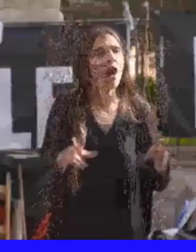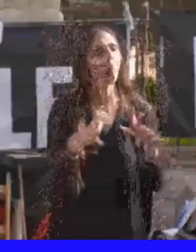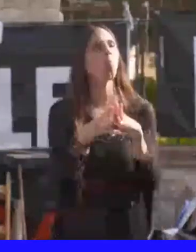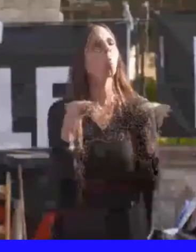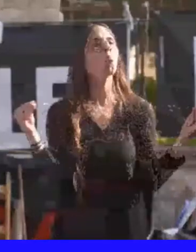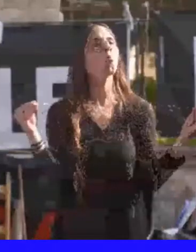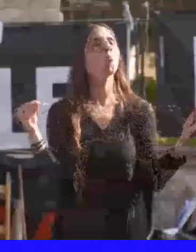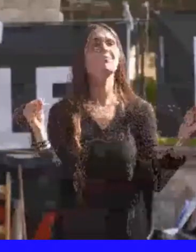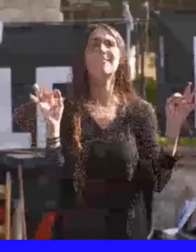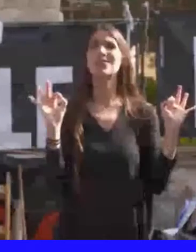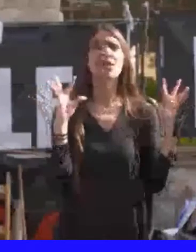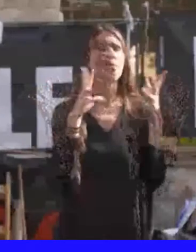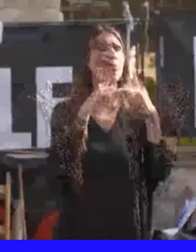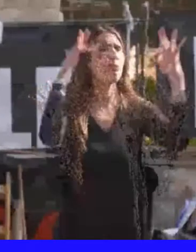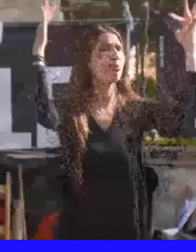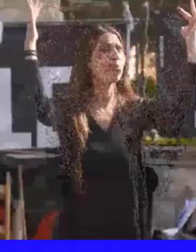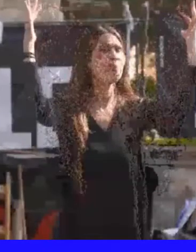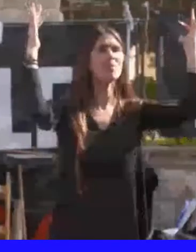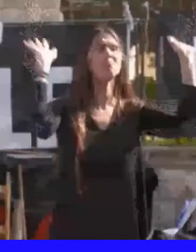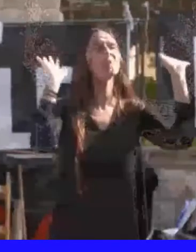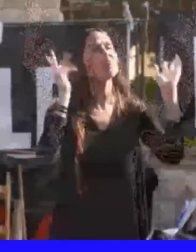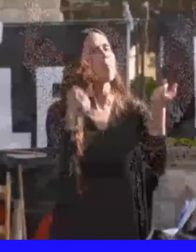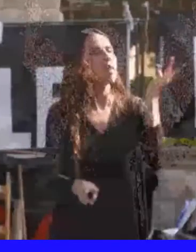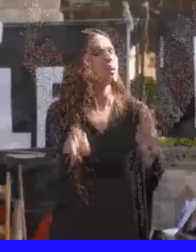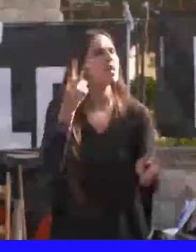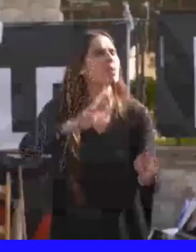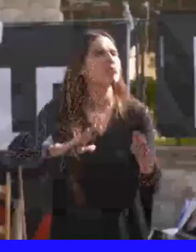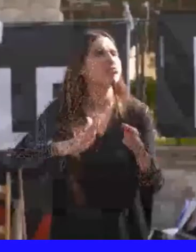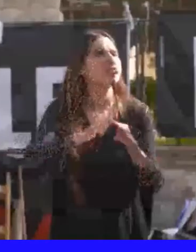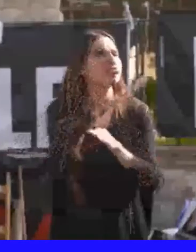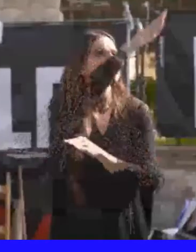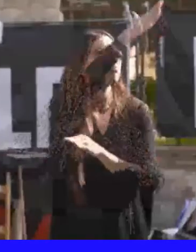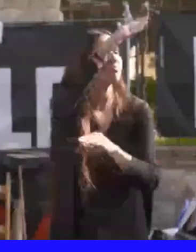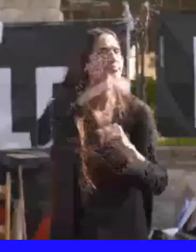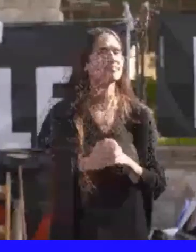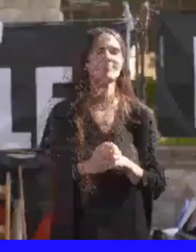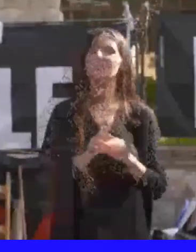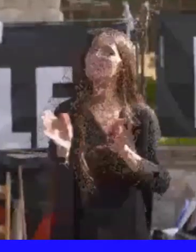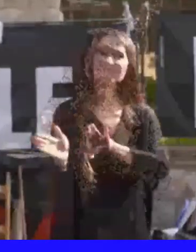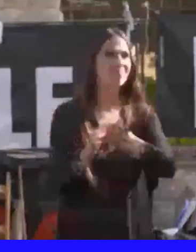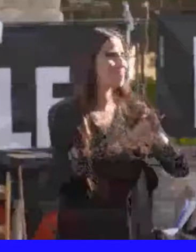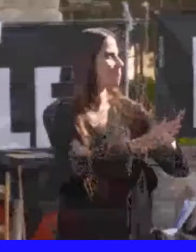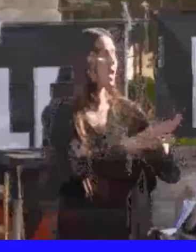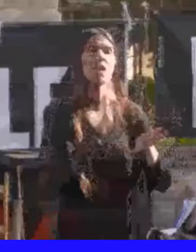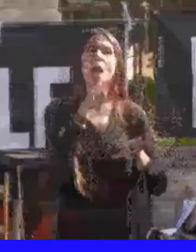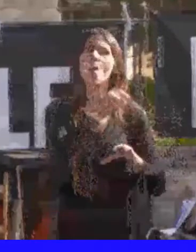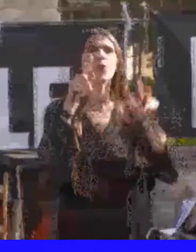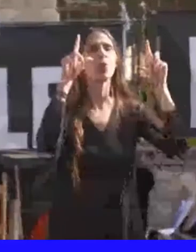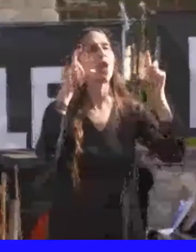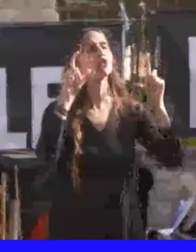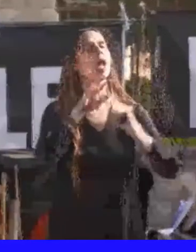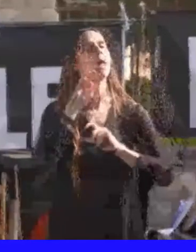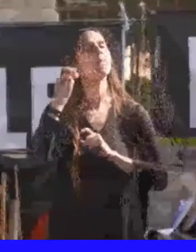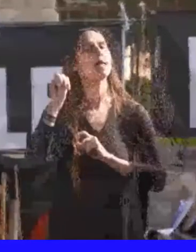נעלם, פשוט מתאדה, ומספר המתים רק הולך וגדל. זו גם לא תהיה תמונה של